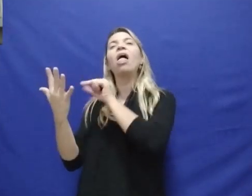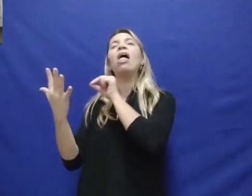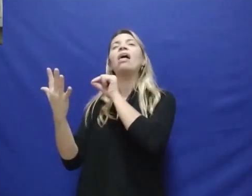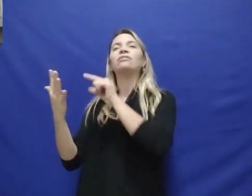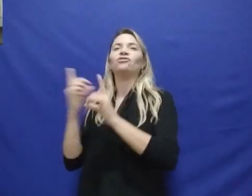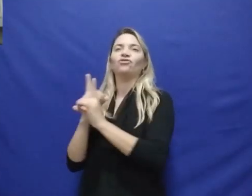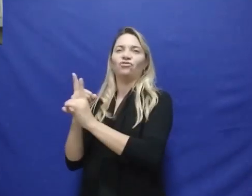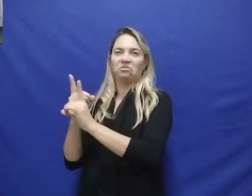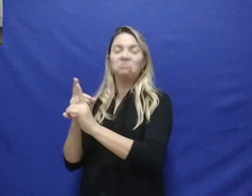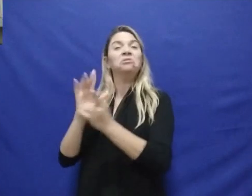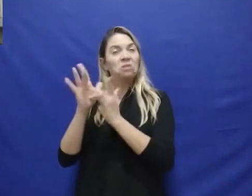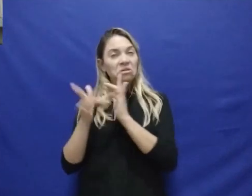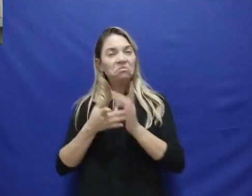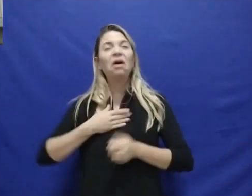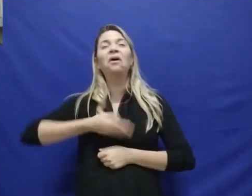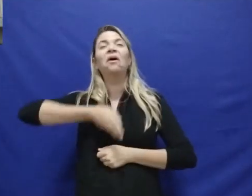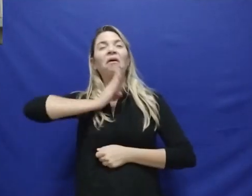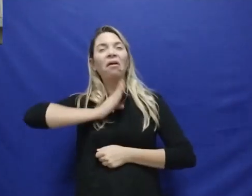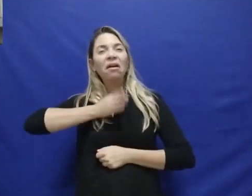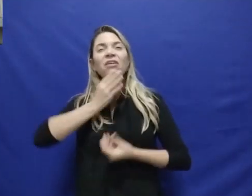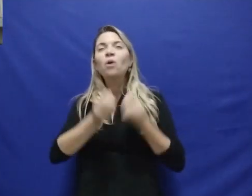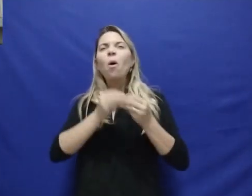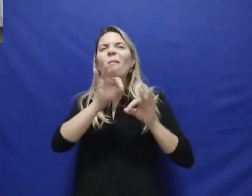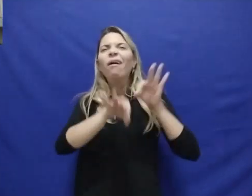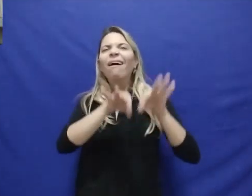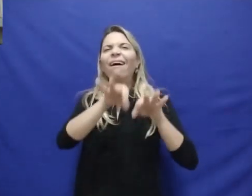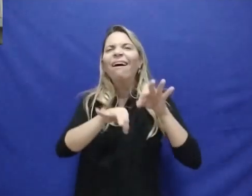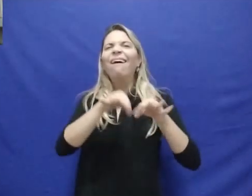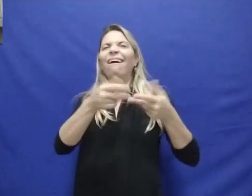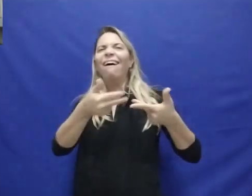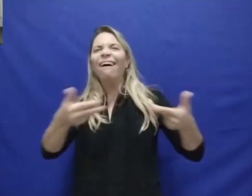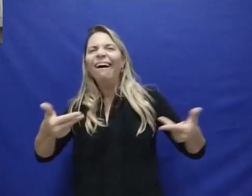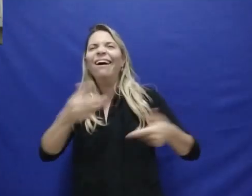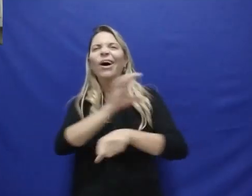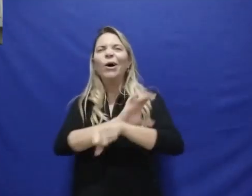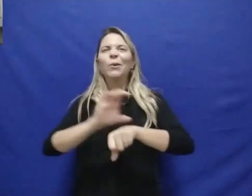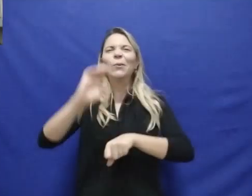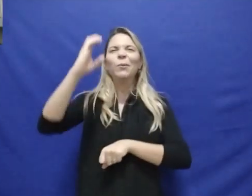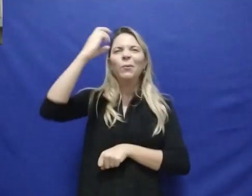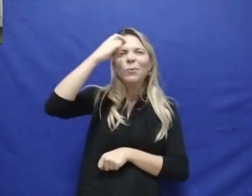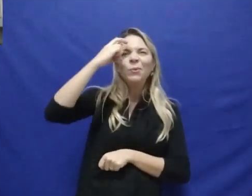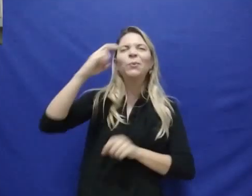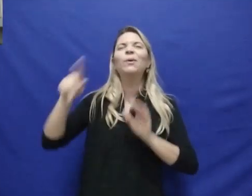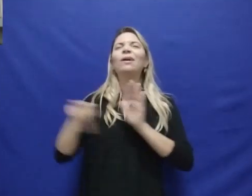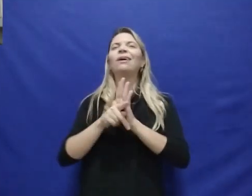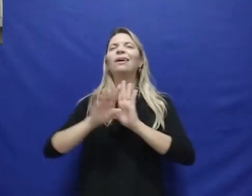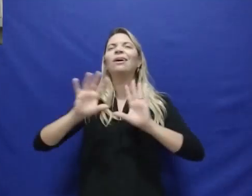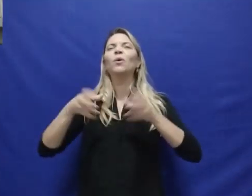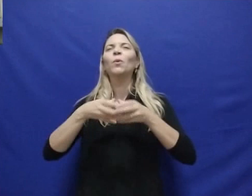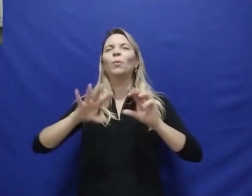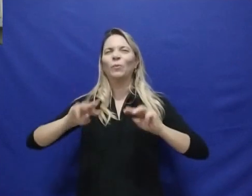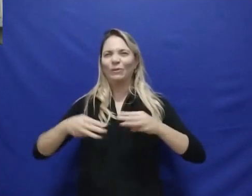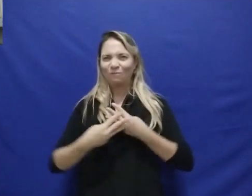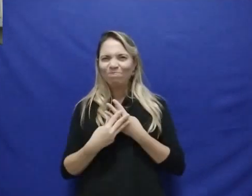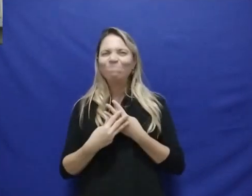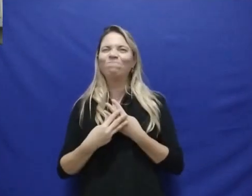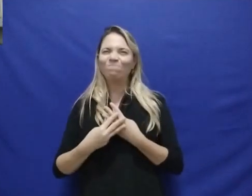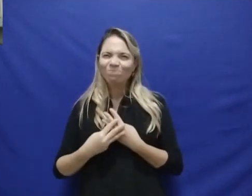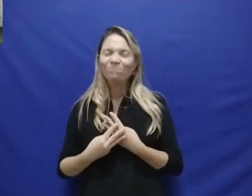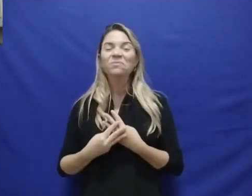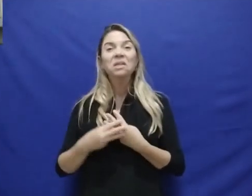cultura agrícola daquele tempo e conhecia a grande movimentação nos dias de